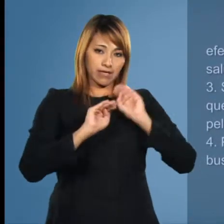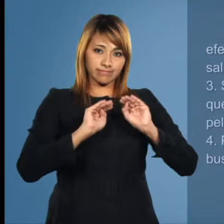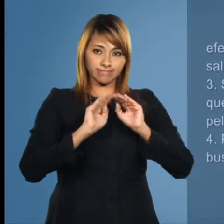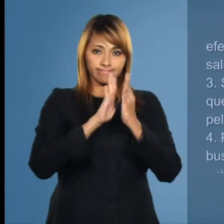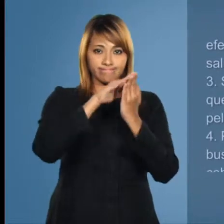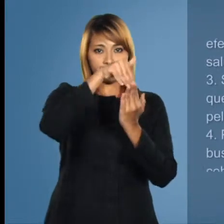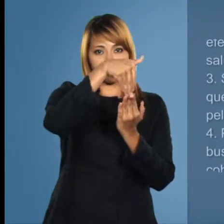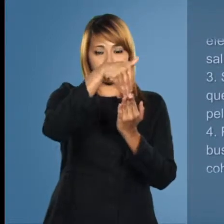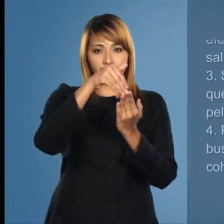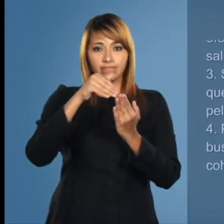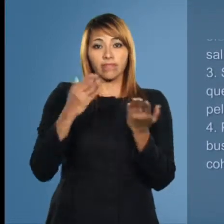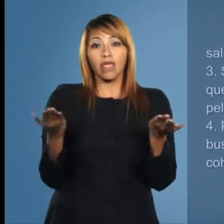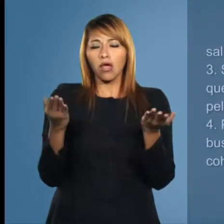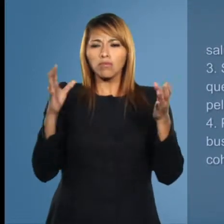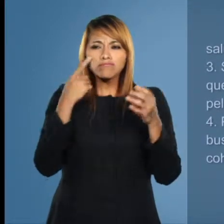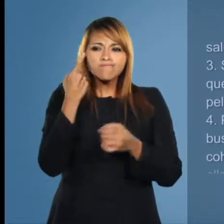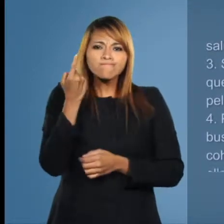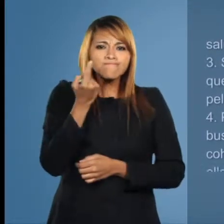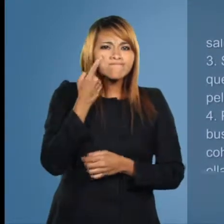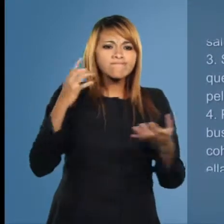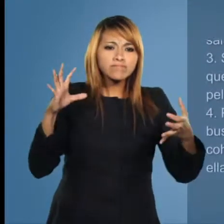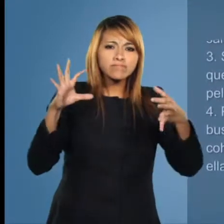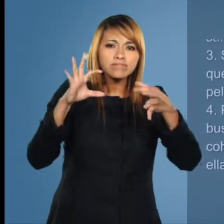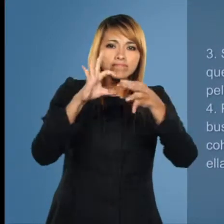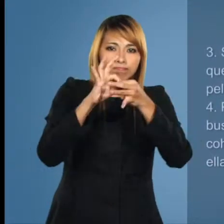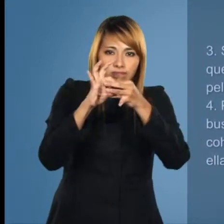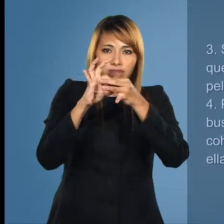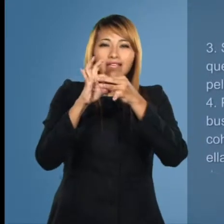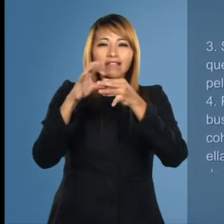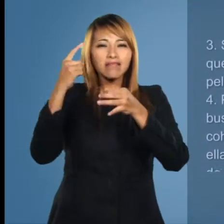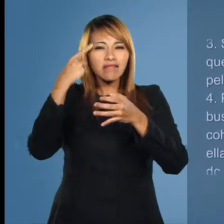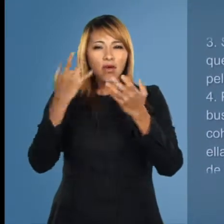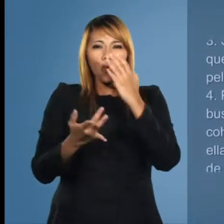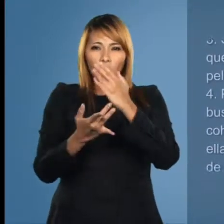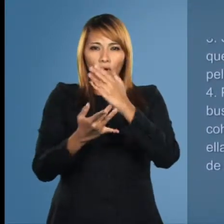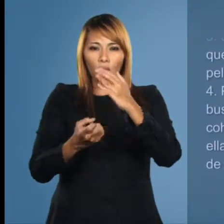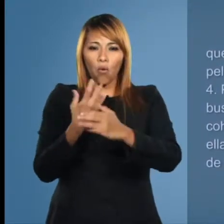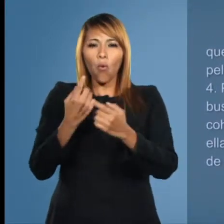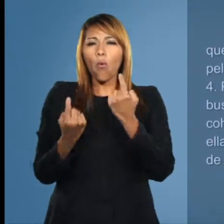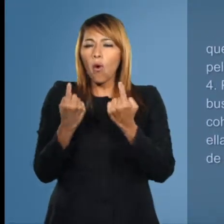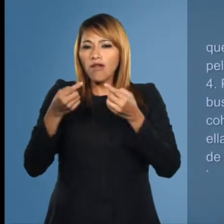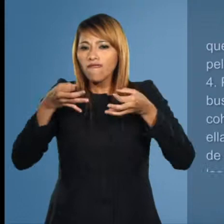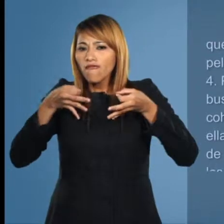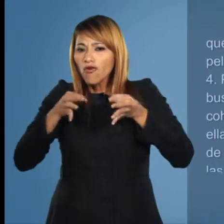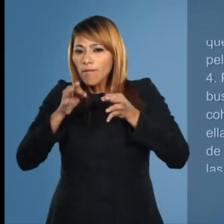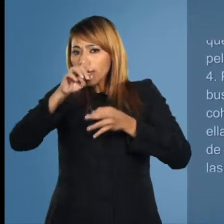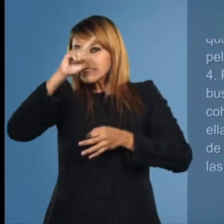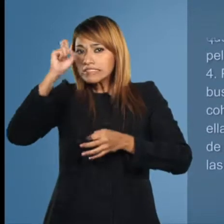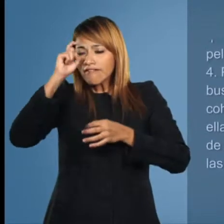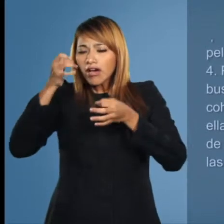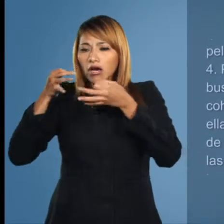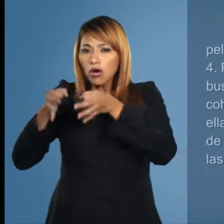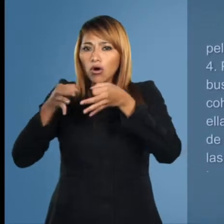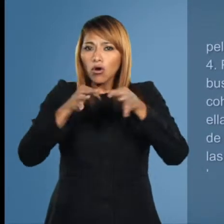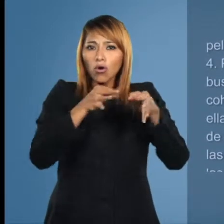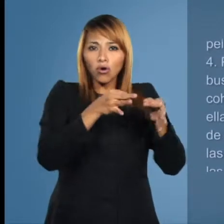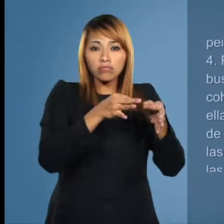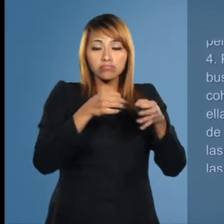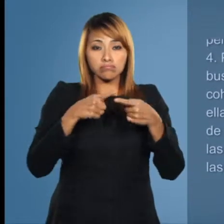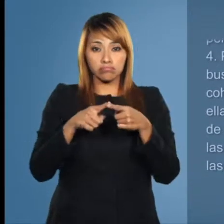prevención, buscando un conjunto coherente que integre en ella la técnica de cada tipo de trabajo, la organización y las